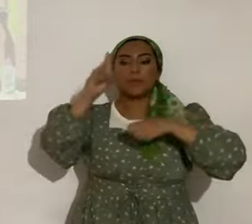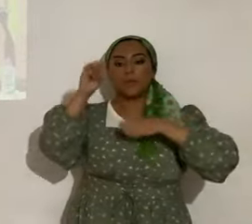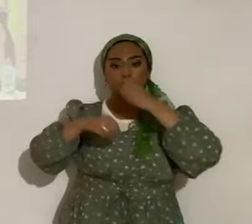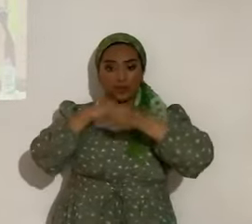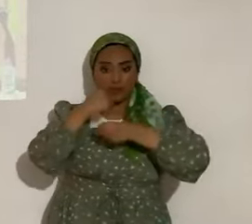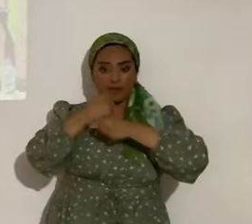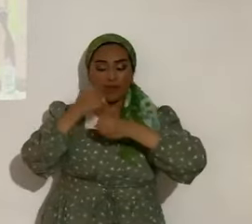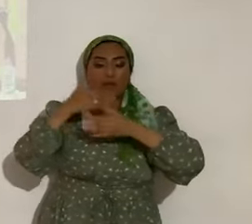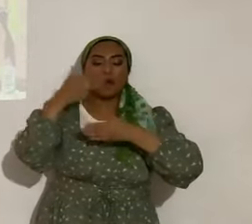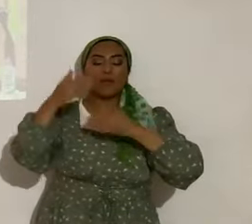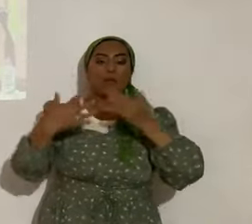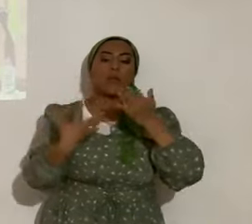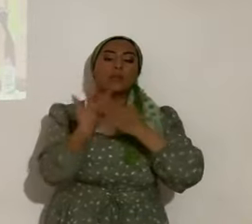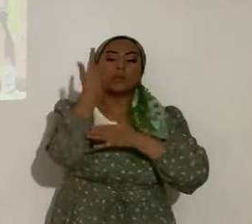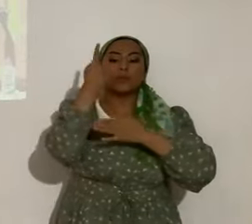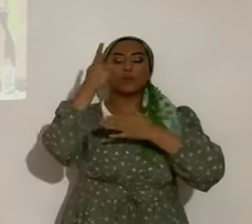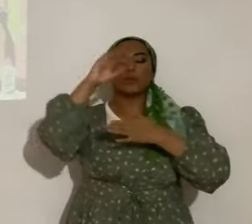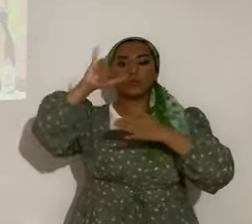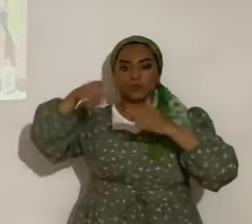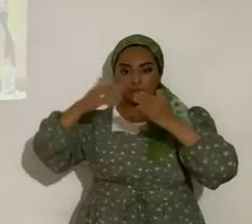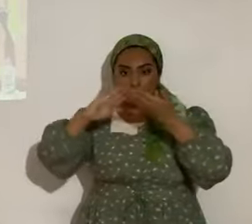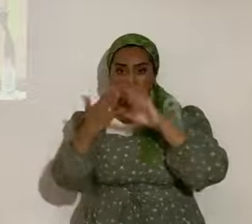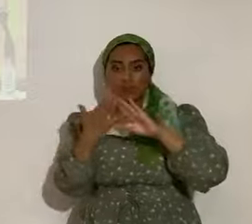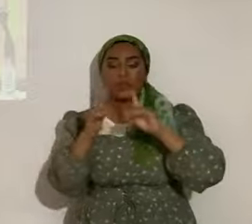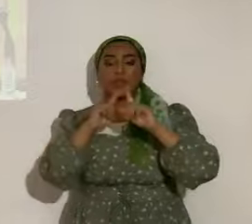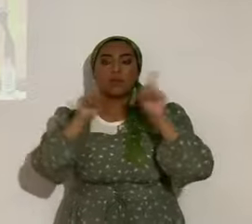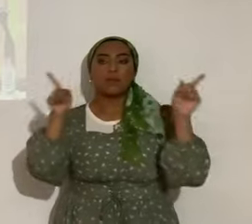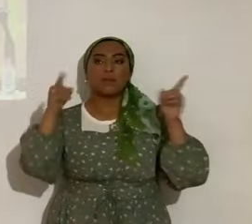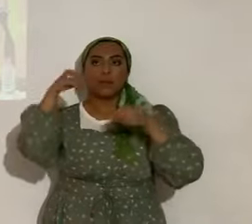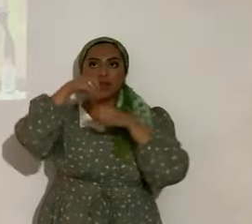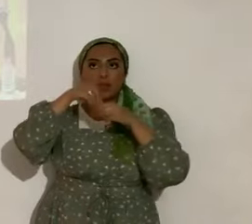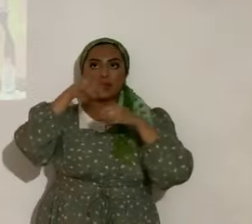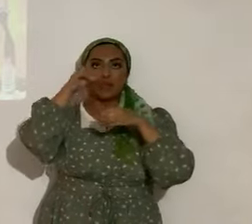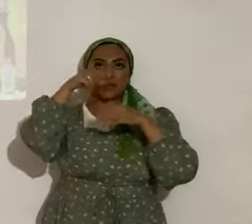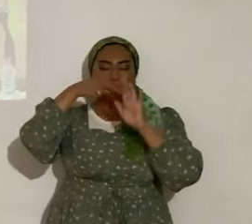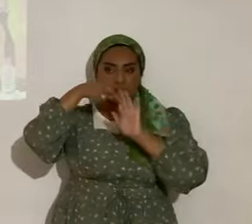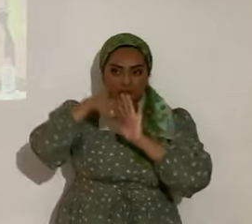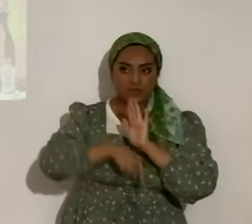Y después la nueva Jerusalén. Pero en el contexto